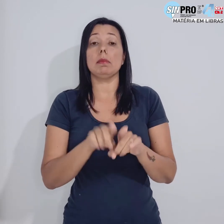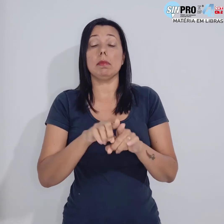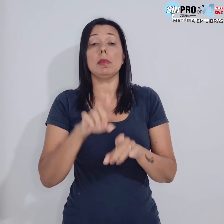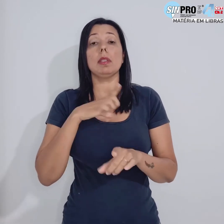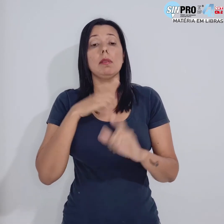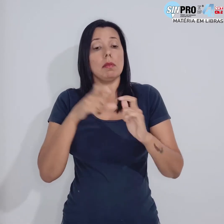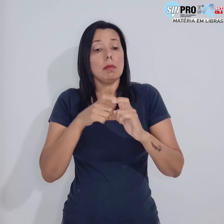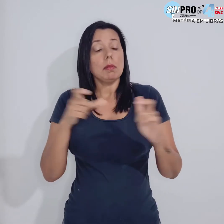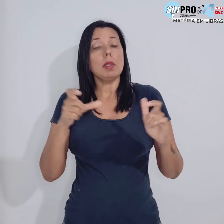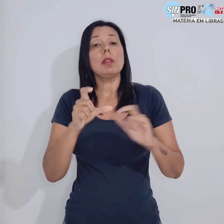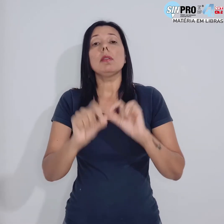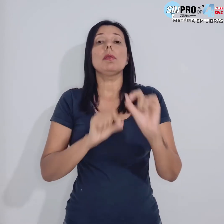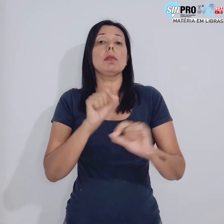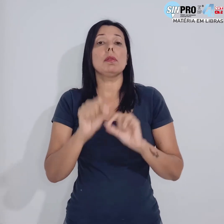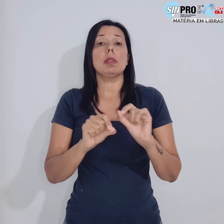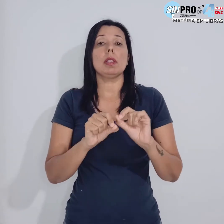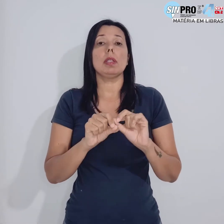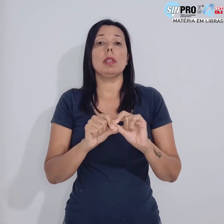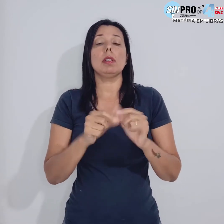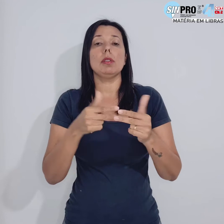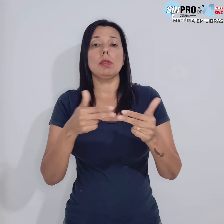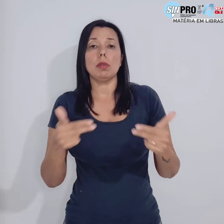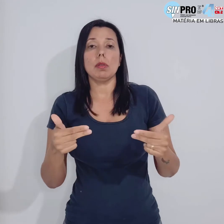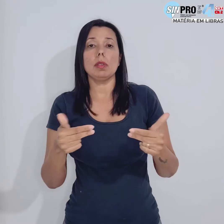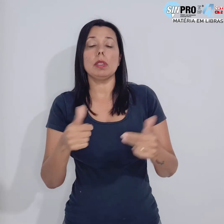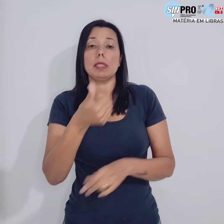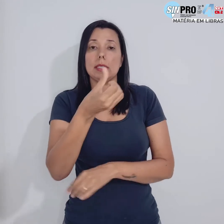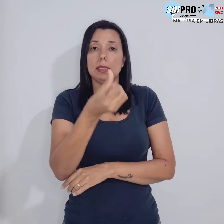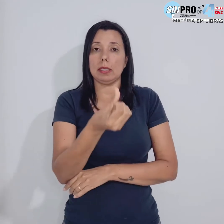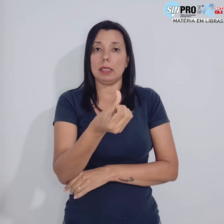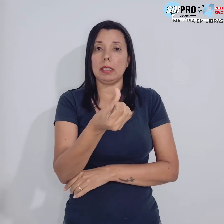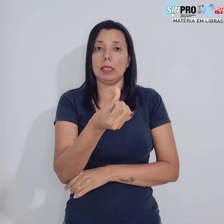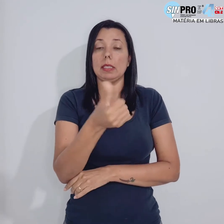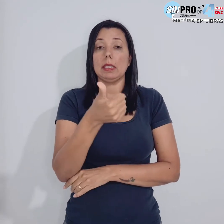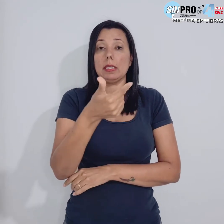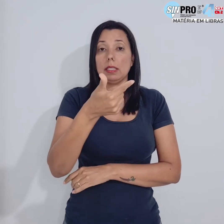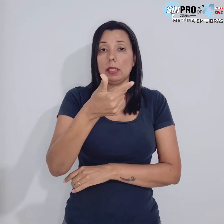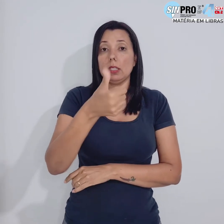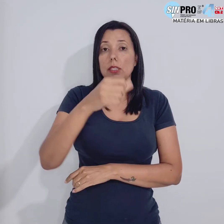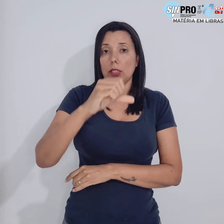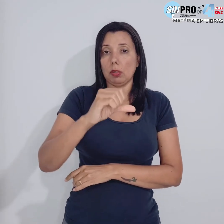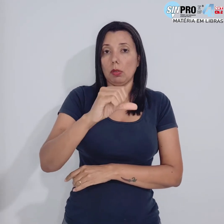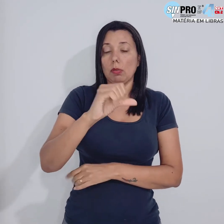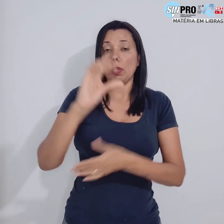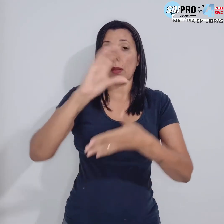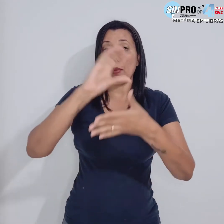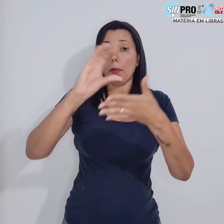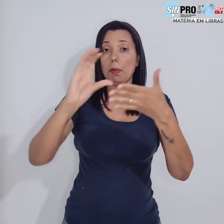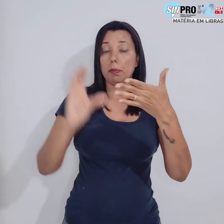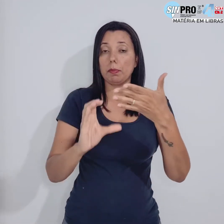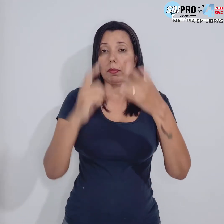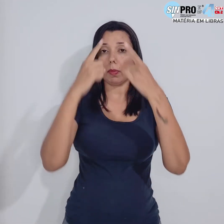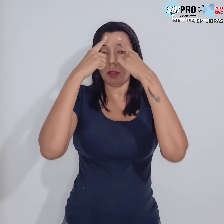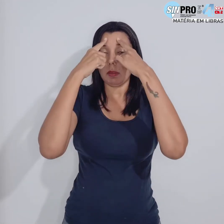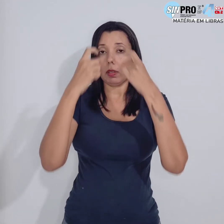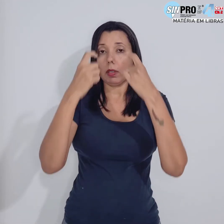houve aumento considerável de casos em 16 das 19 categorias de violência